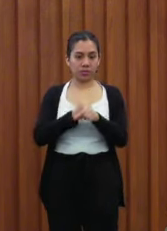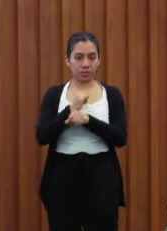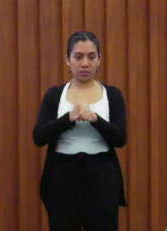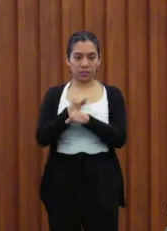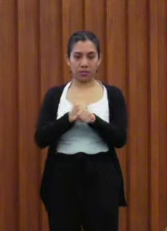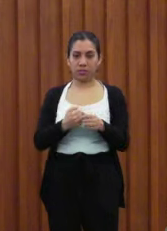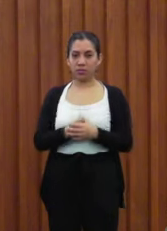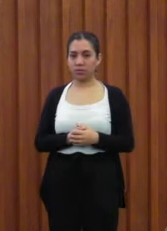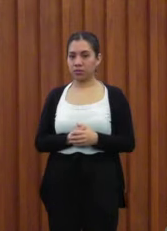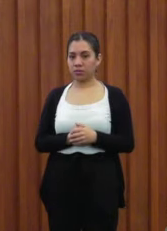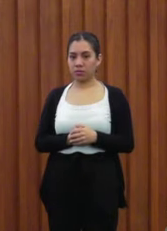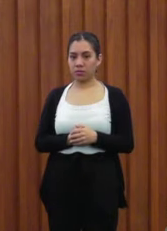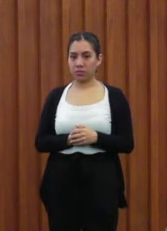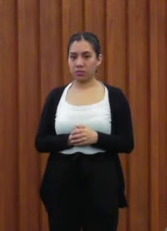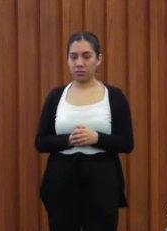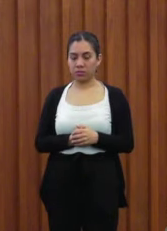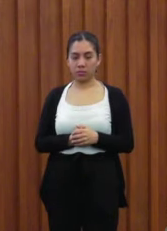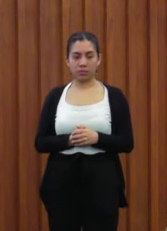¿no?